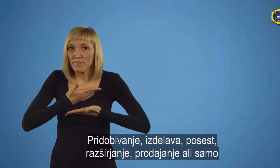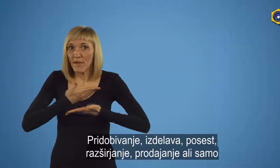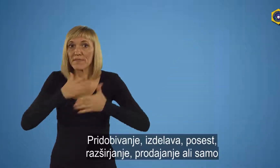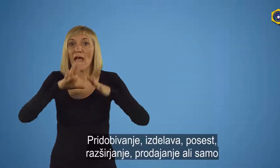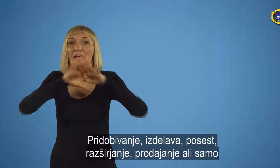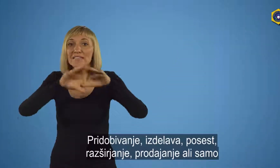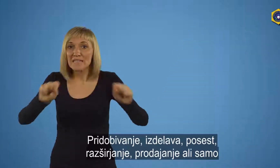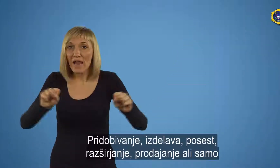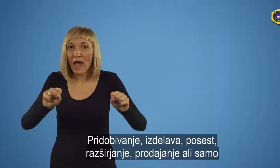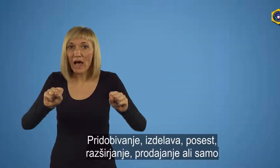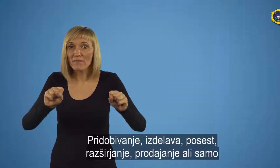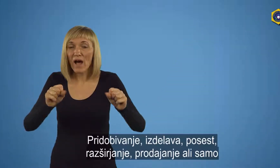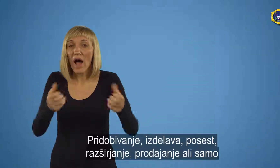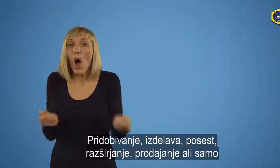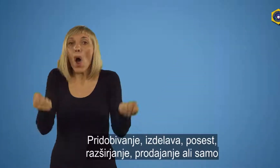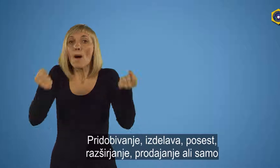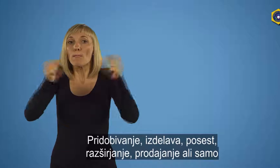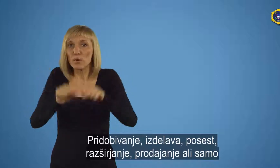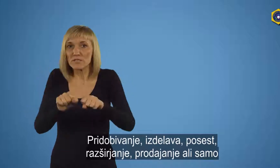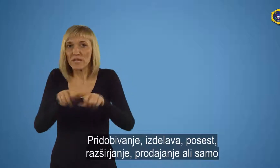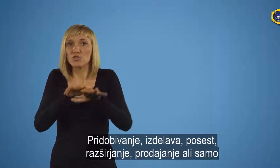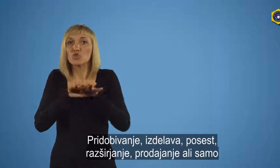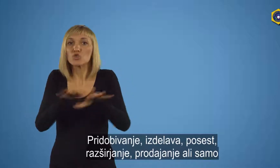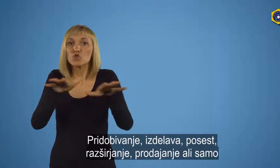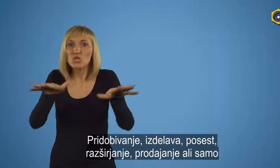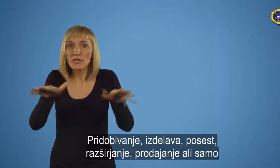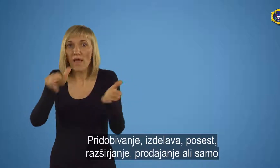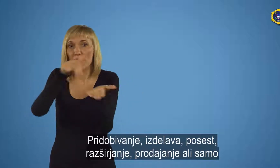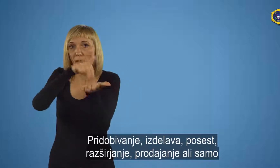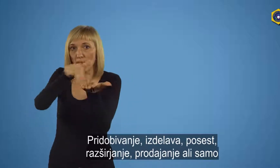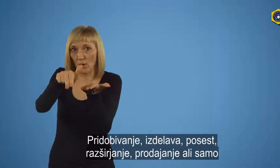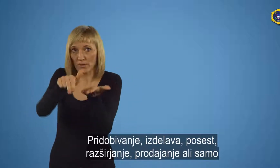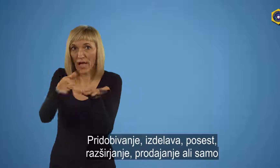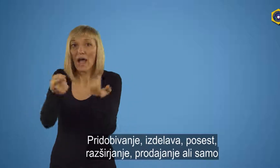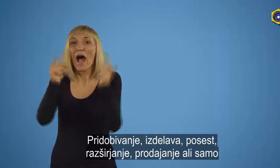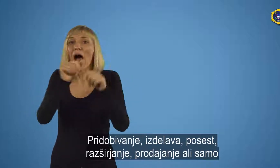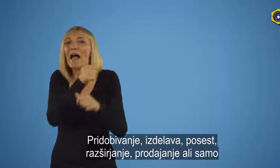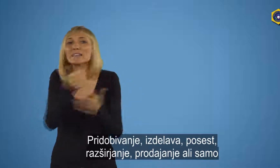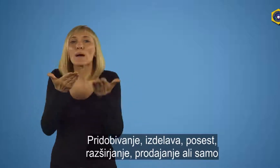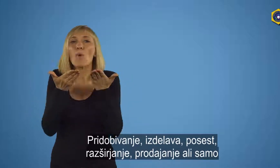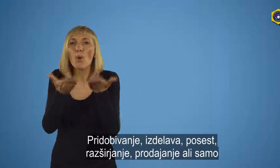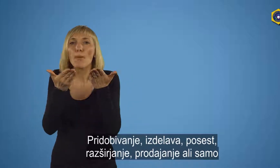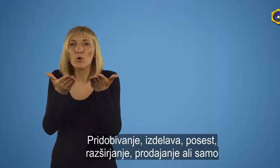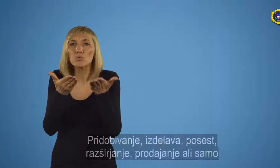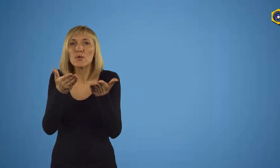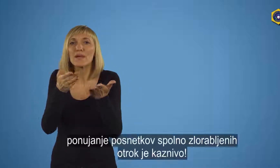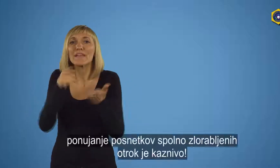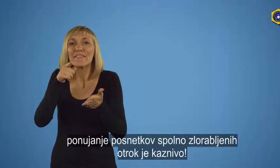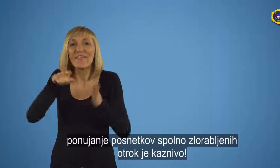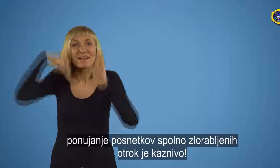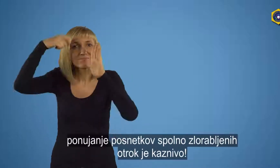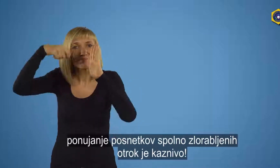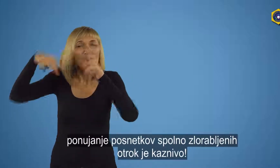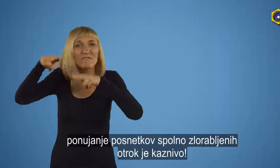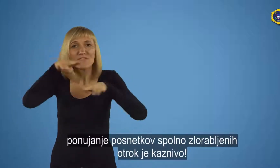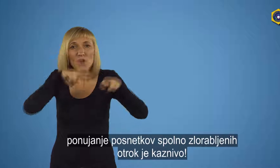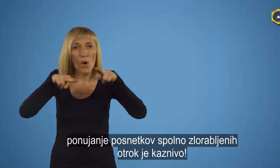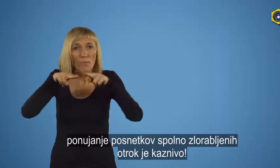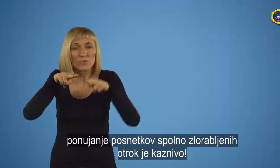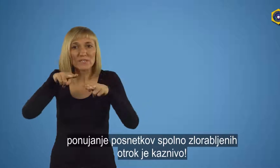Pridobivanje, izdelava, posest, razširjanje, prodajanje ali samo ponujanje posnetkov spolno zlorabljenih